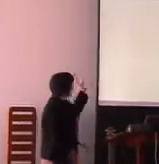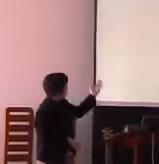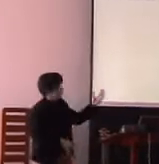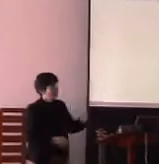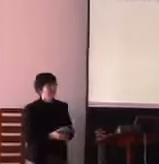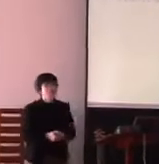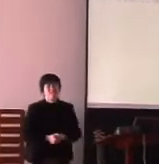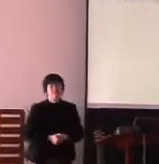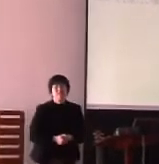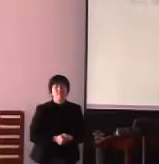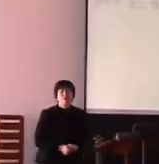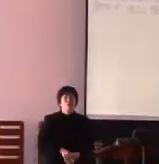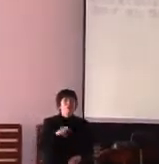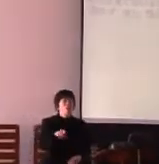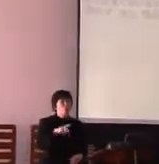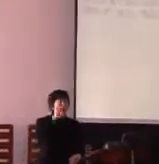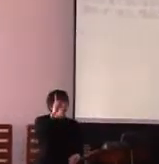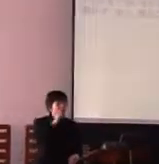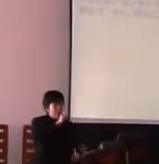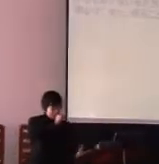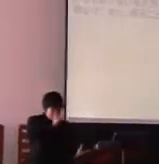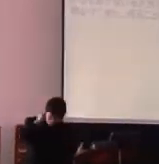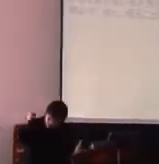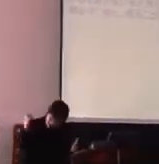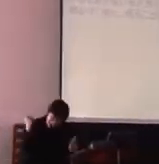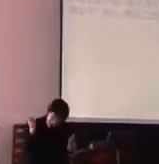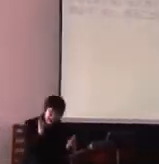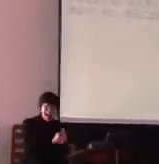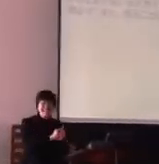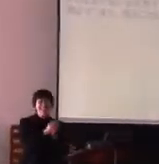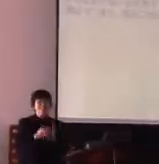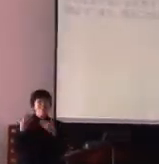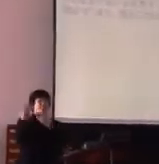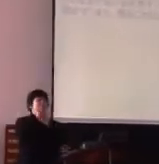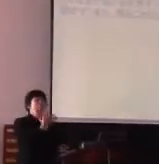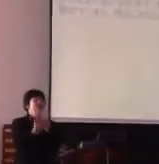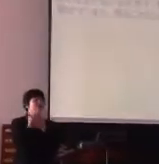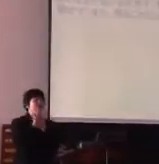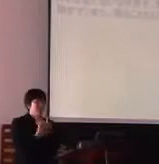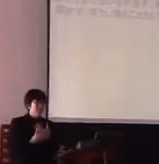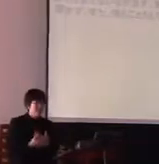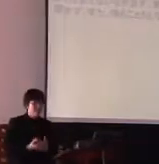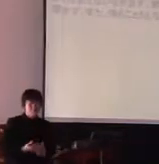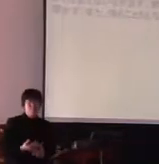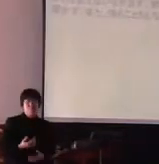はいるが聞かず、また悟ることもしないからです。